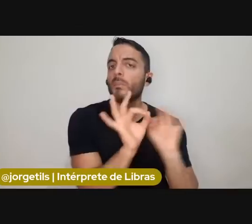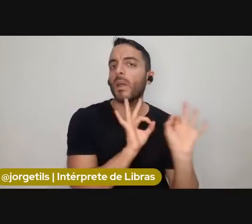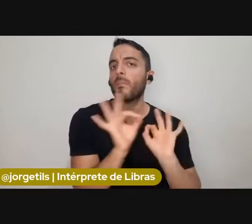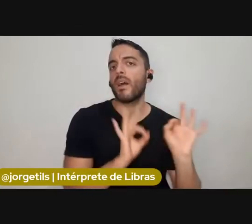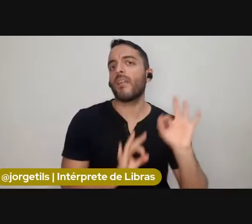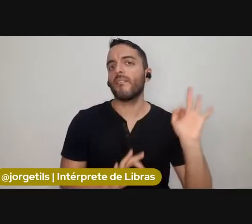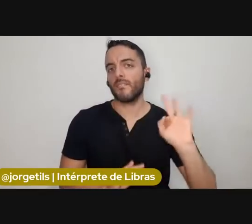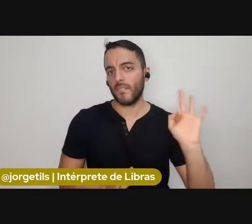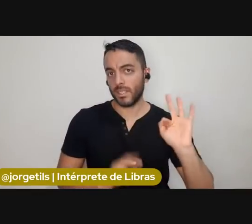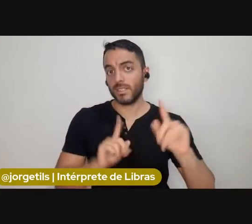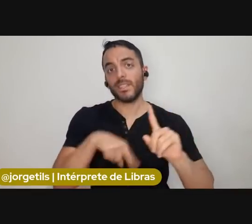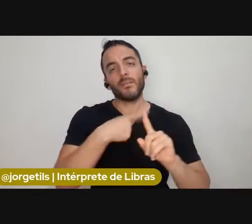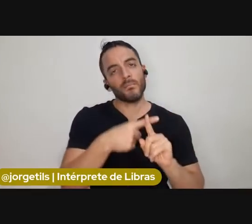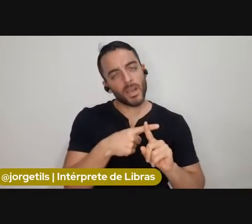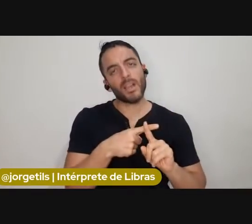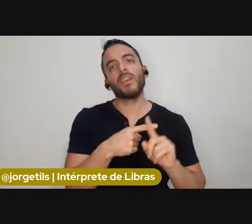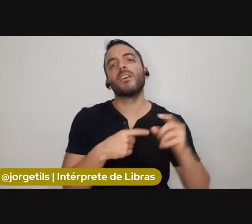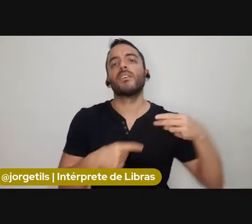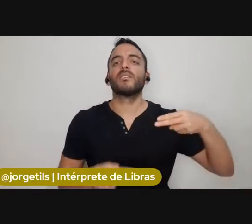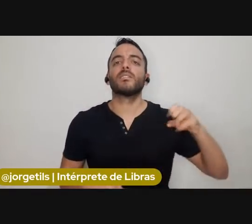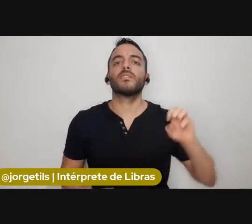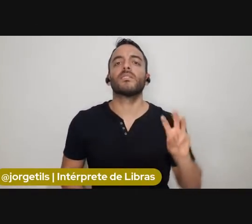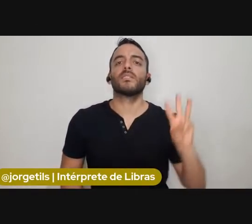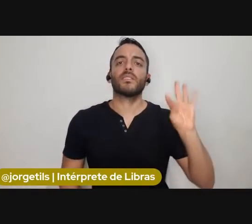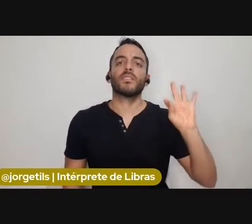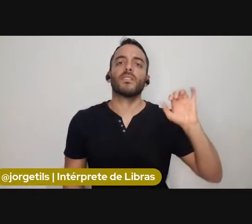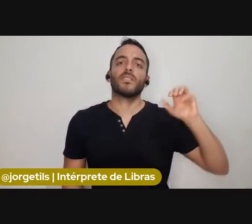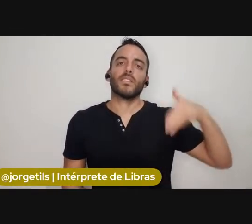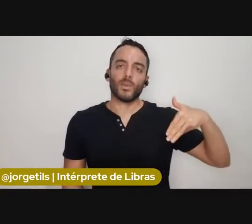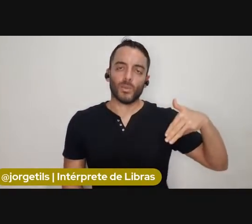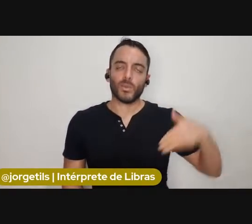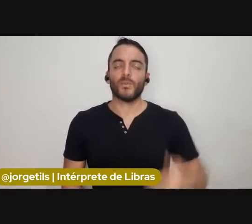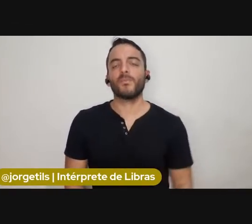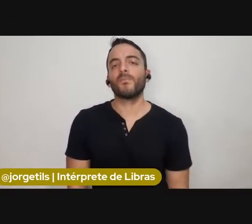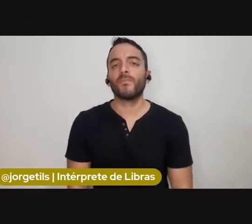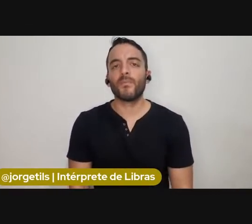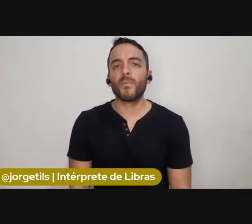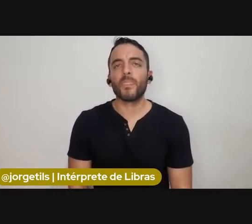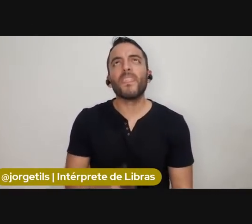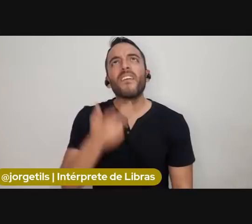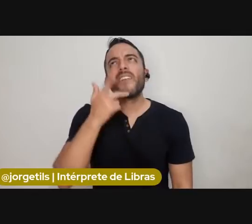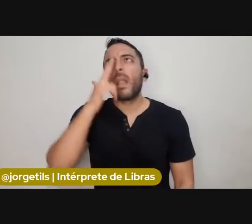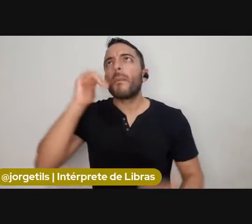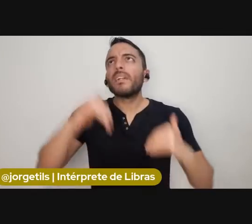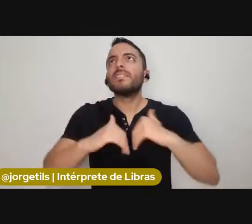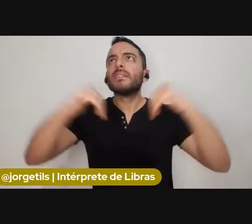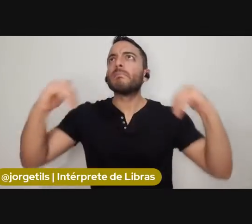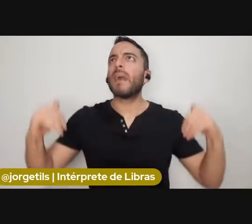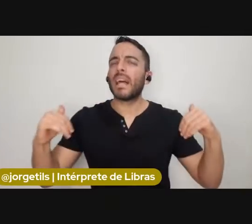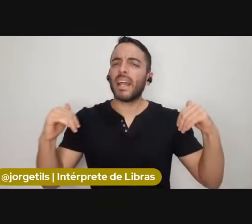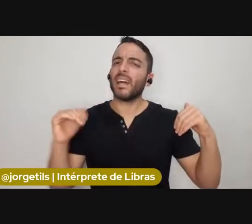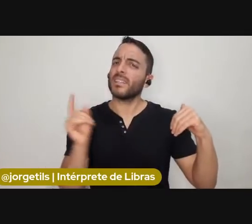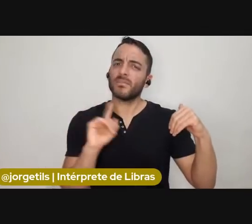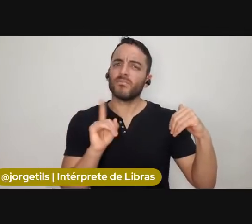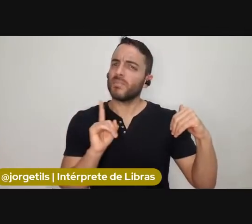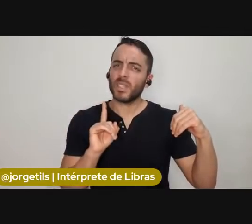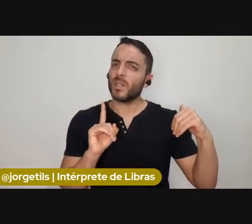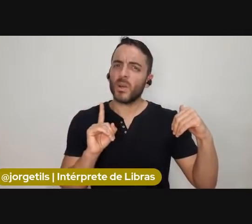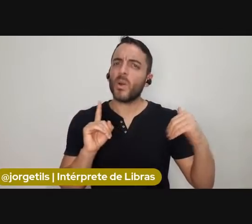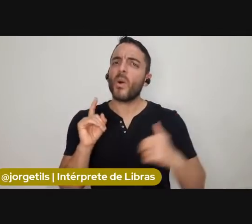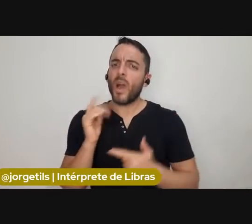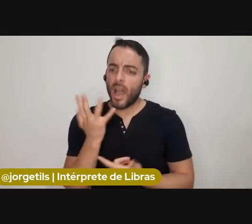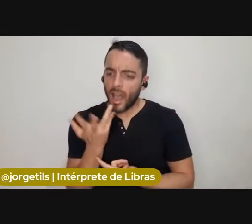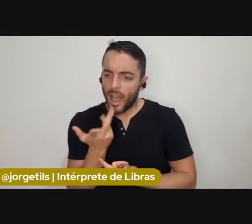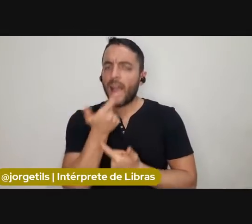claro. Então, não vamos desconectar o discurso da física e da arte, da ciência e da